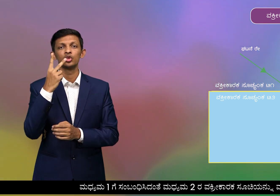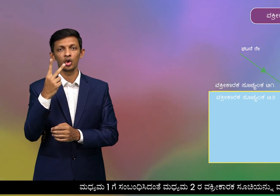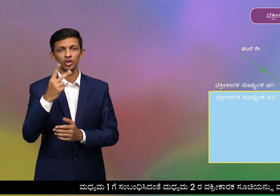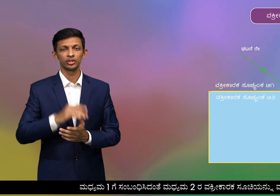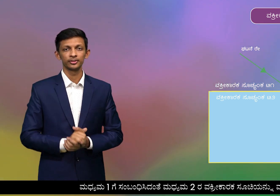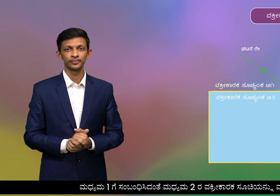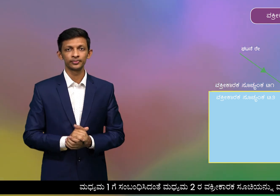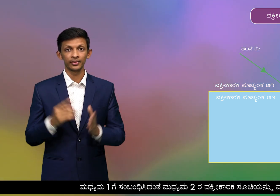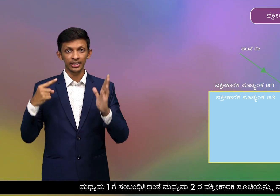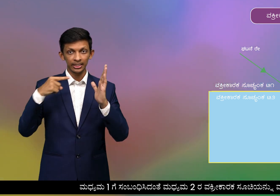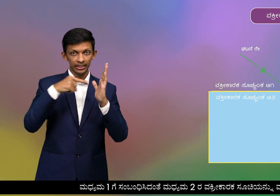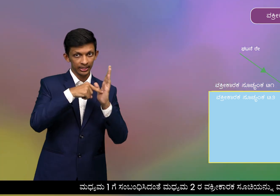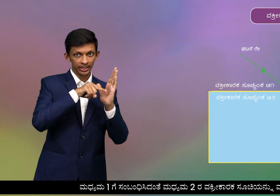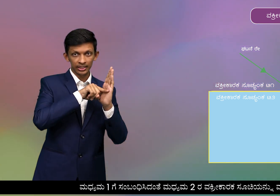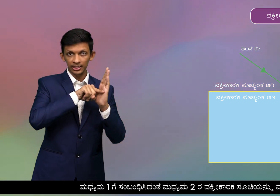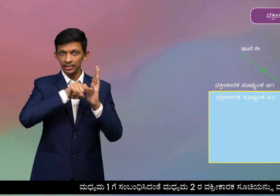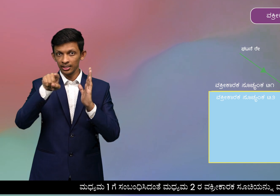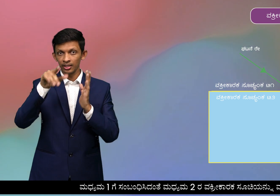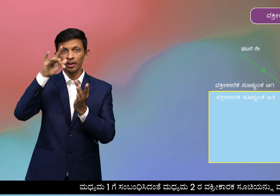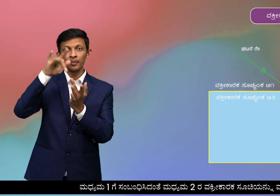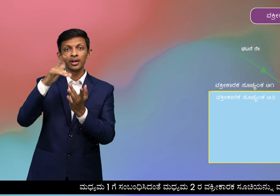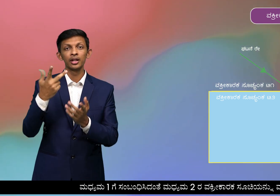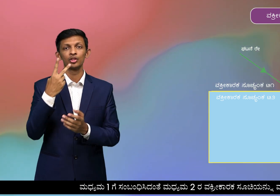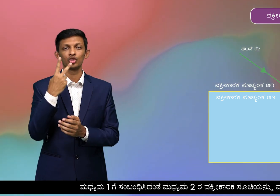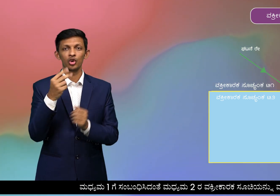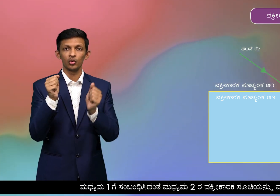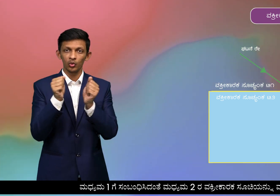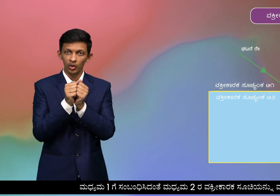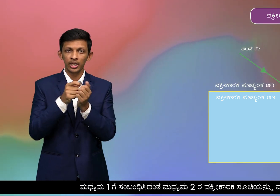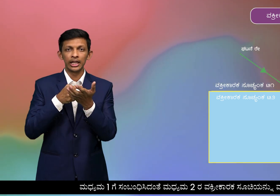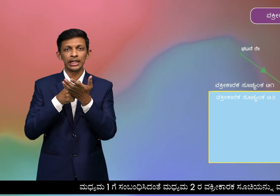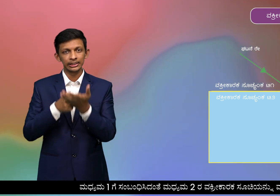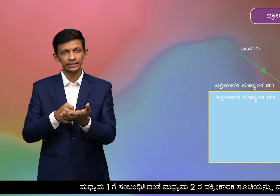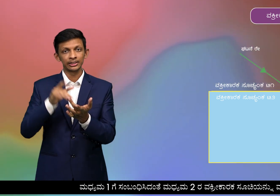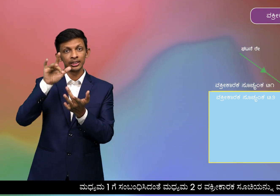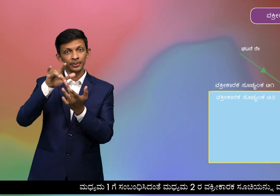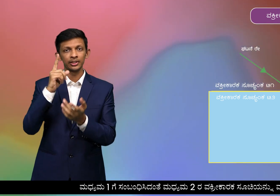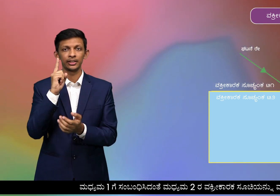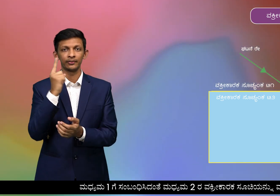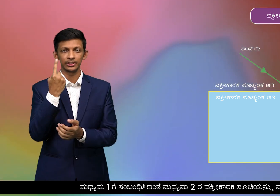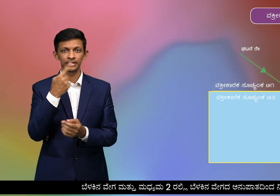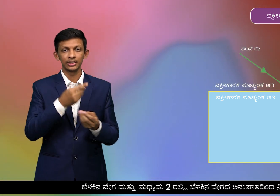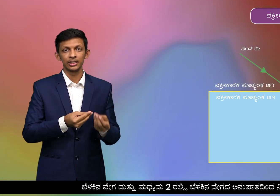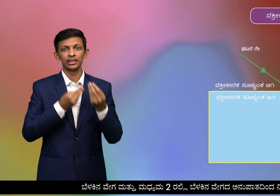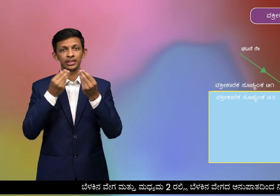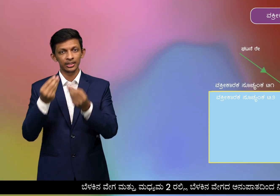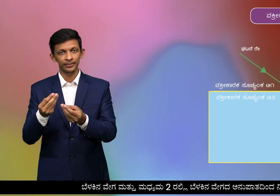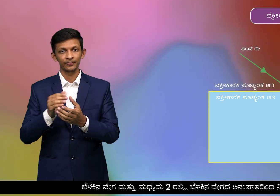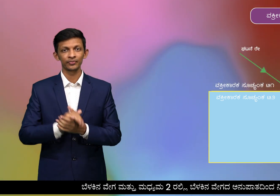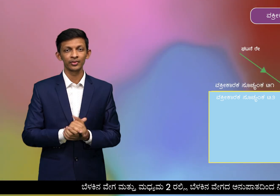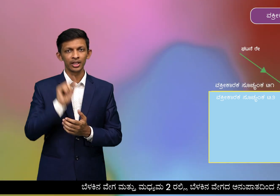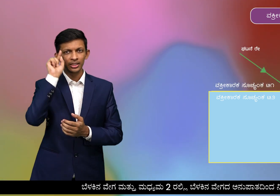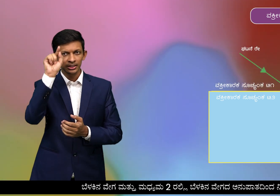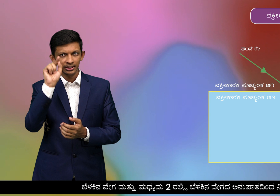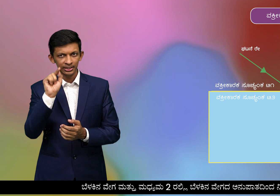ಒಂದಕ್ಕೆ ಸಂಭಂದ್ನಿಸಿದತೆ ಮಧ್ಯಮ ಎರಡರ ವಕ್ರಿಕಾರಕಾ ಸೂಚಿಯನ್ನು ಮಧ್ಯಮ ಒಂದರಲ್ಲಿ ಬೆಳಕಿನ ವೇಗಾ